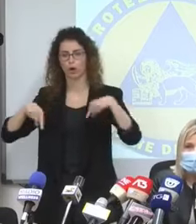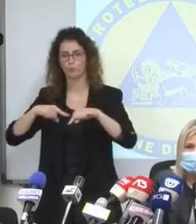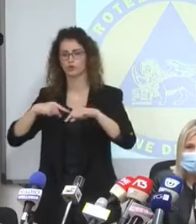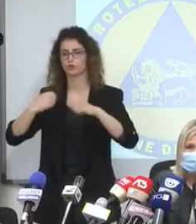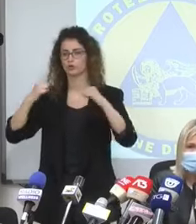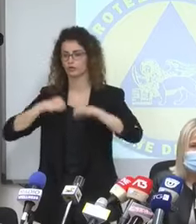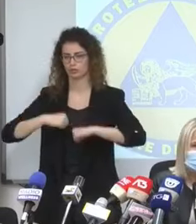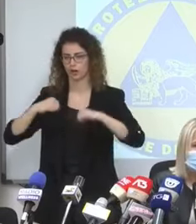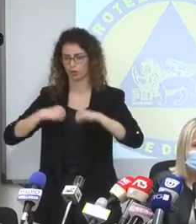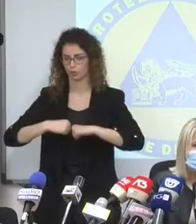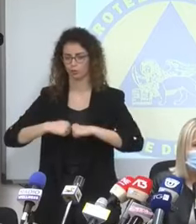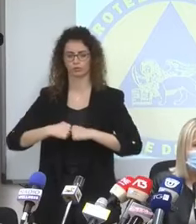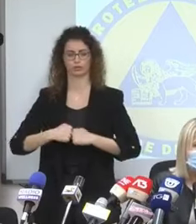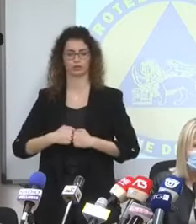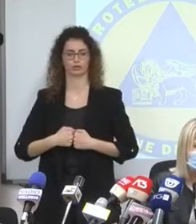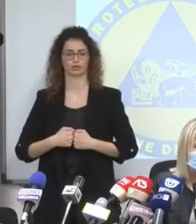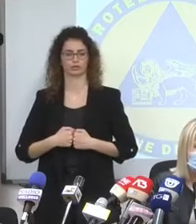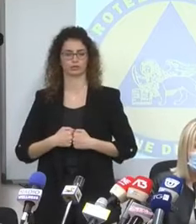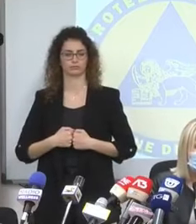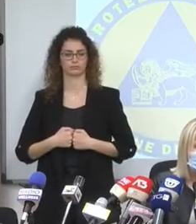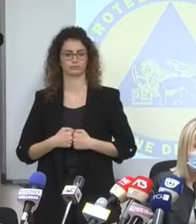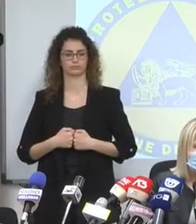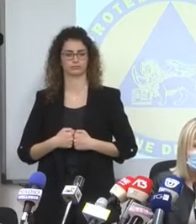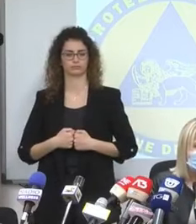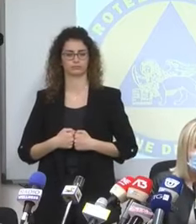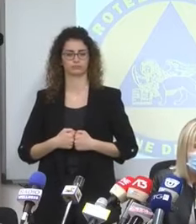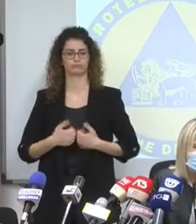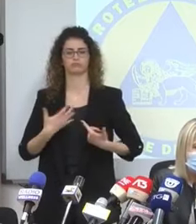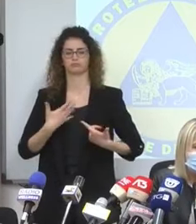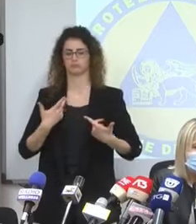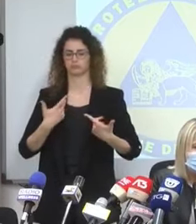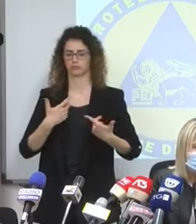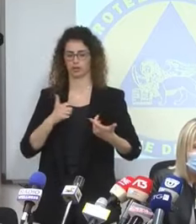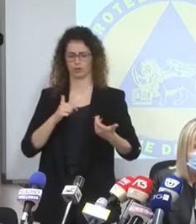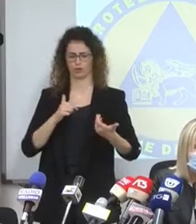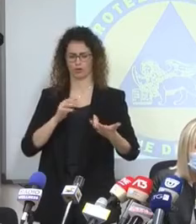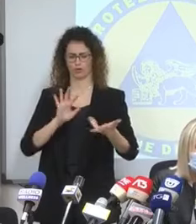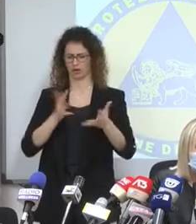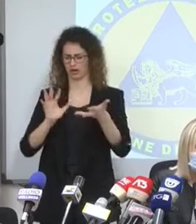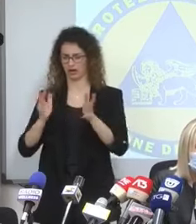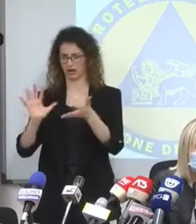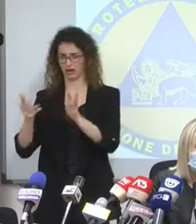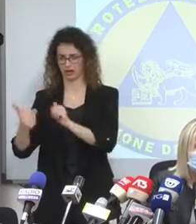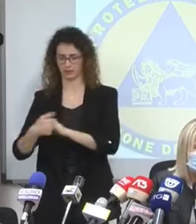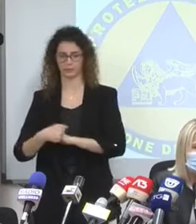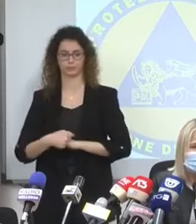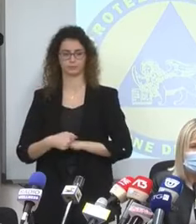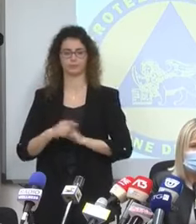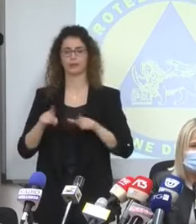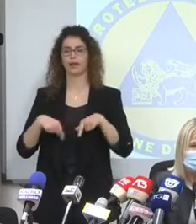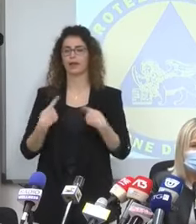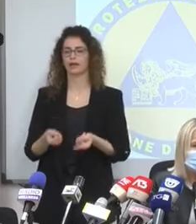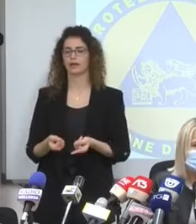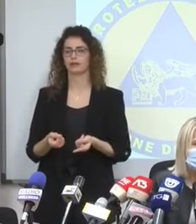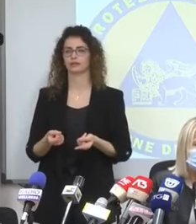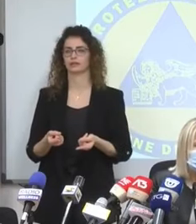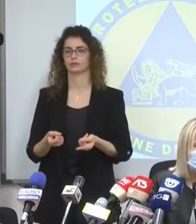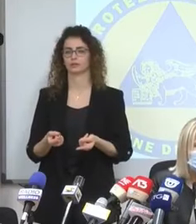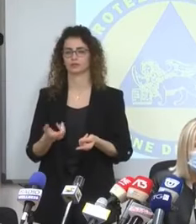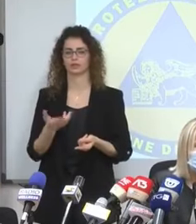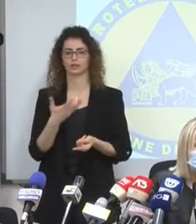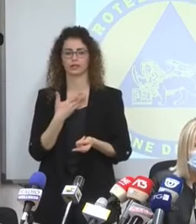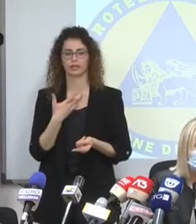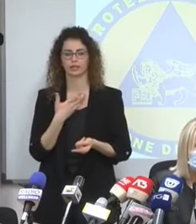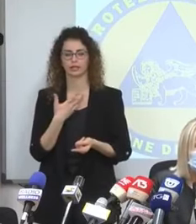un po' insomma su effettivamente i vari passaggi che ci sono stati, dopodiché ci sono comunque